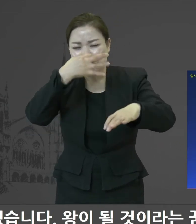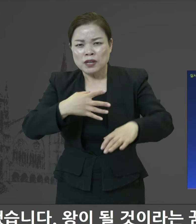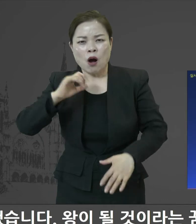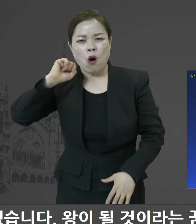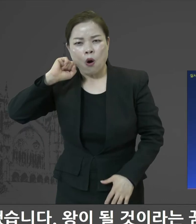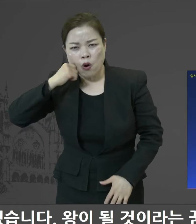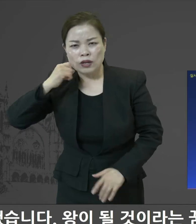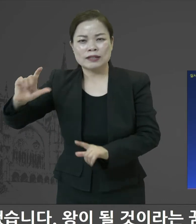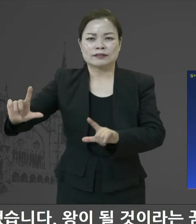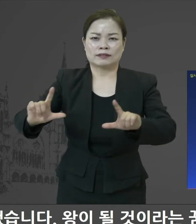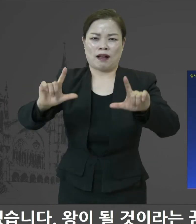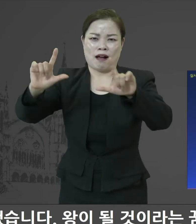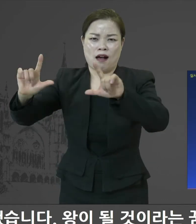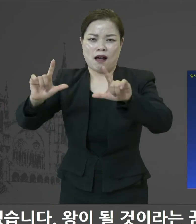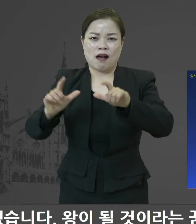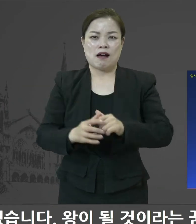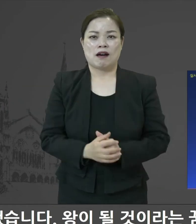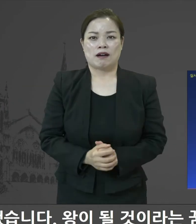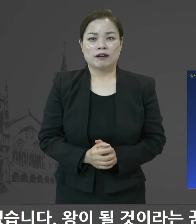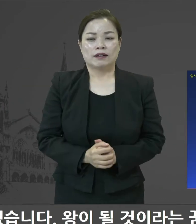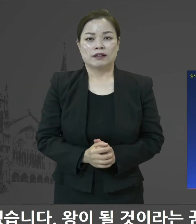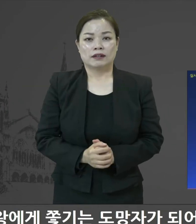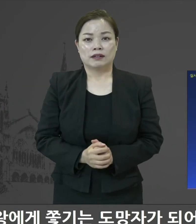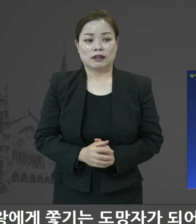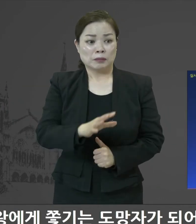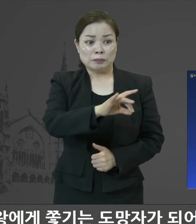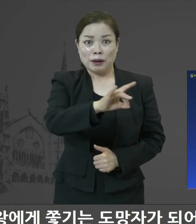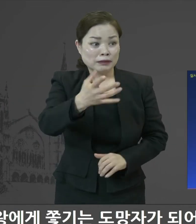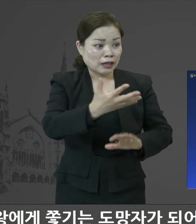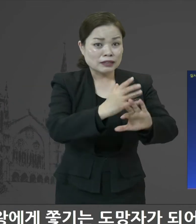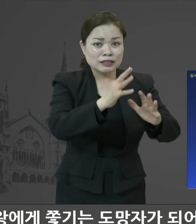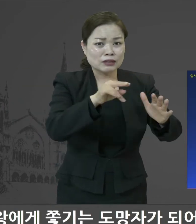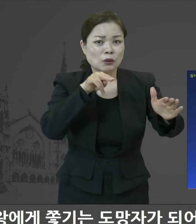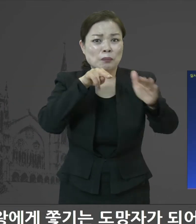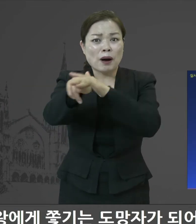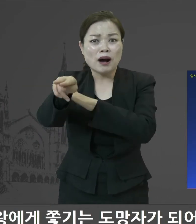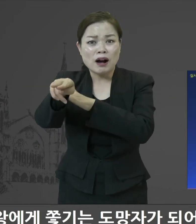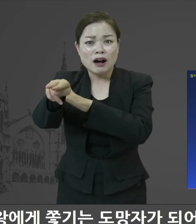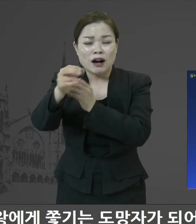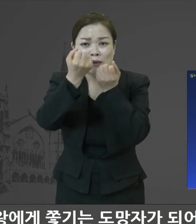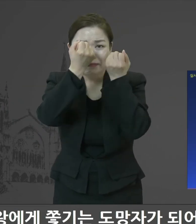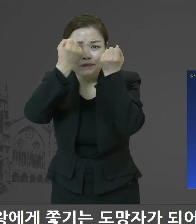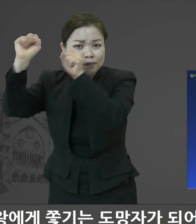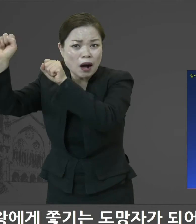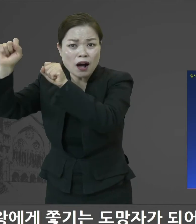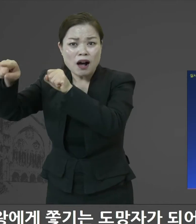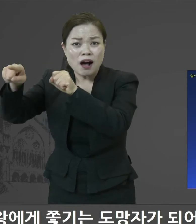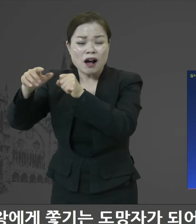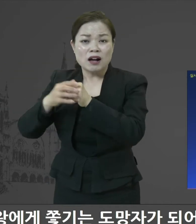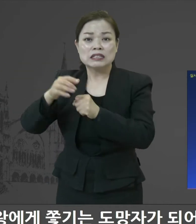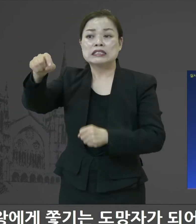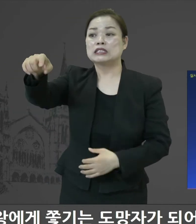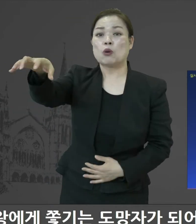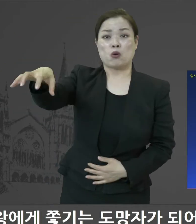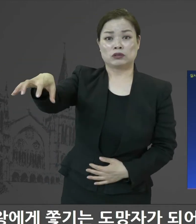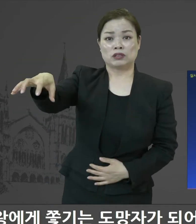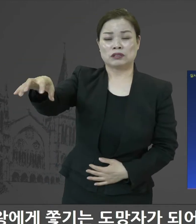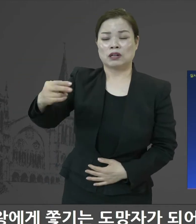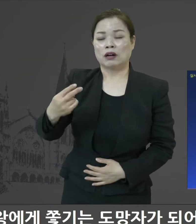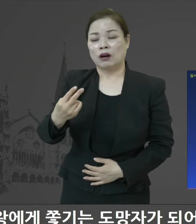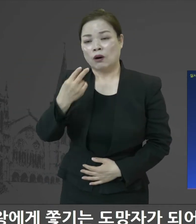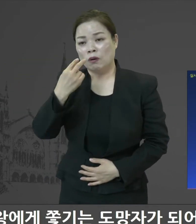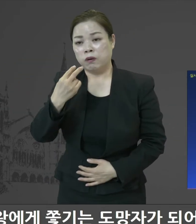목숨을 연명해야만 했습니다. 때로는 다른 나라로 도망갔습니다. 망명 갔습니다. 그런데 그곳에서도